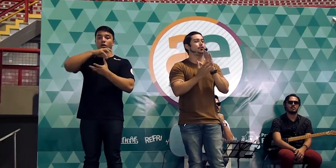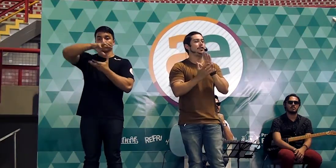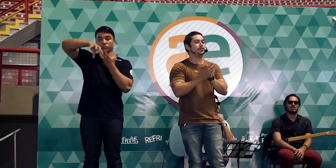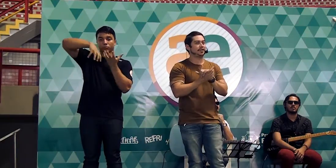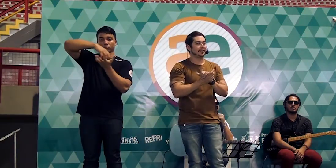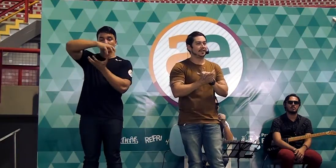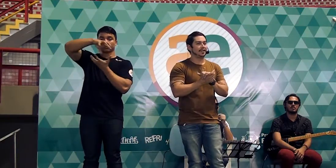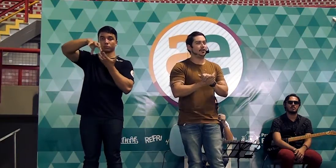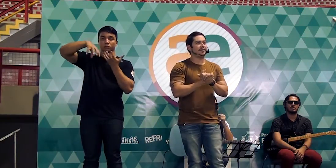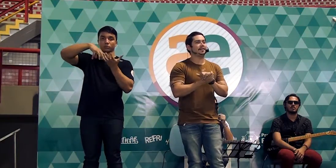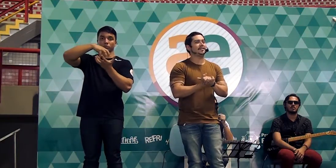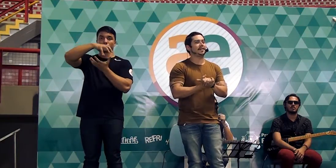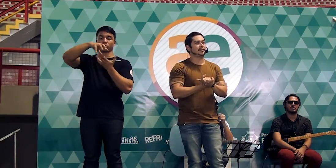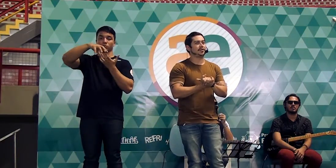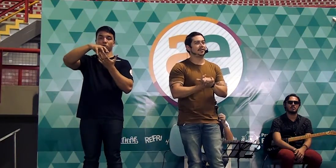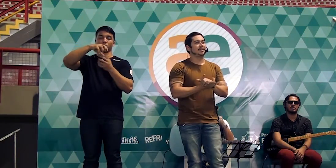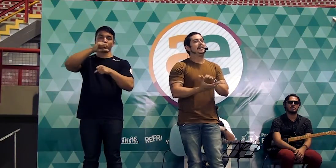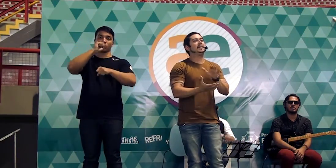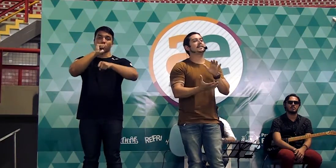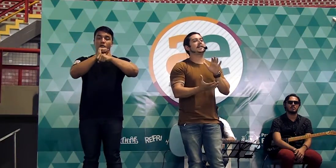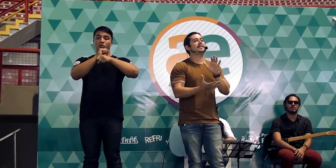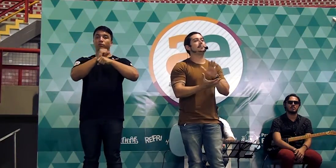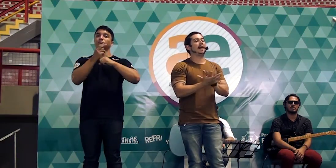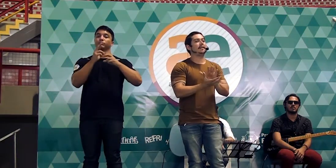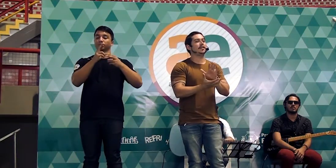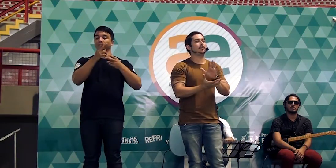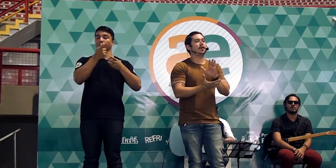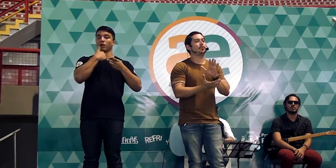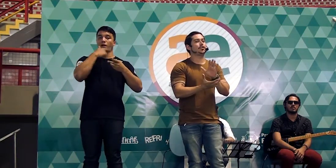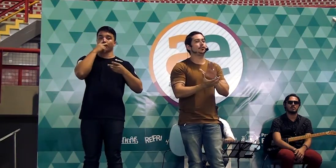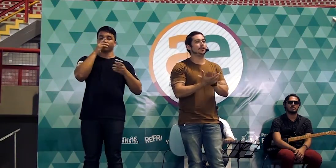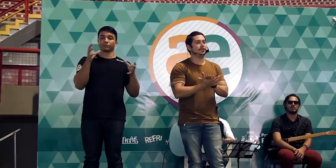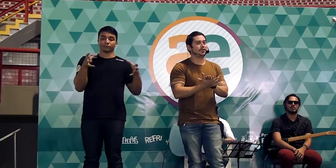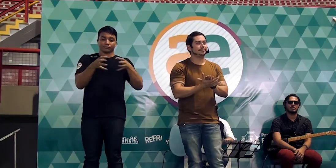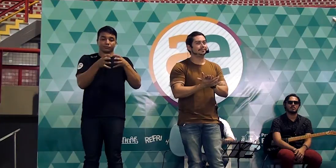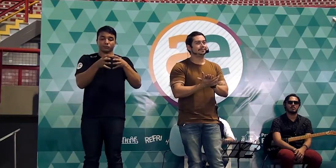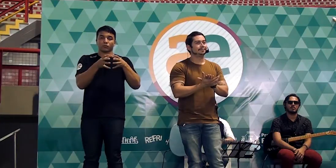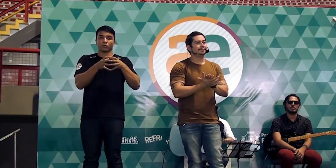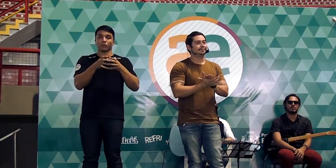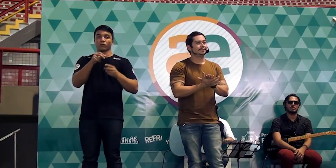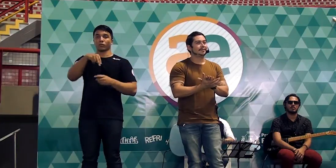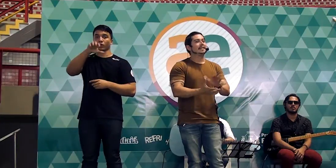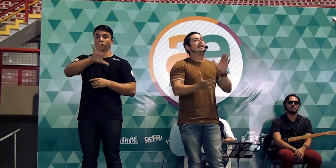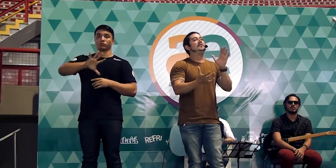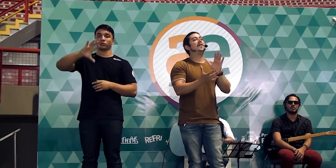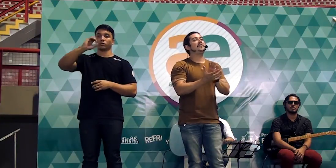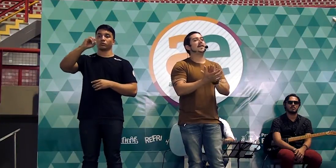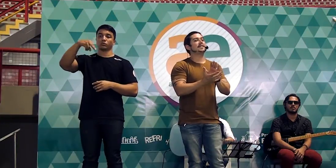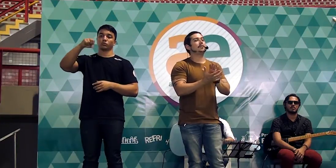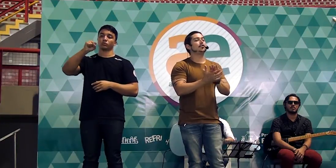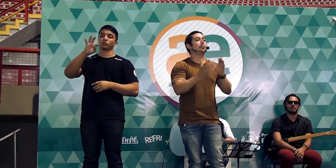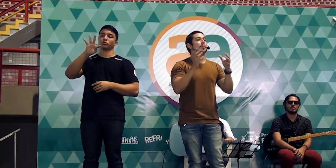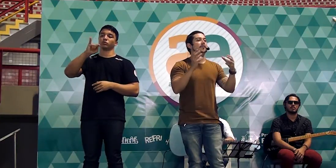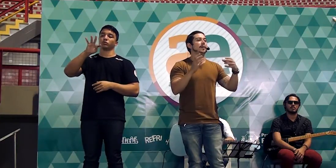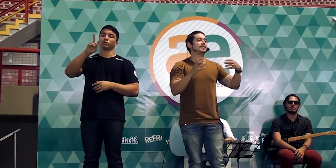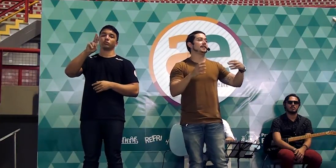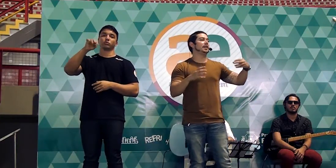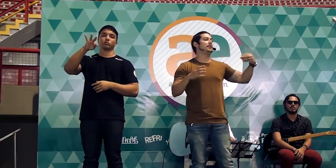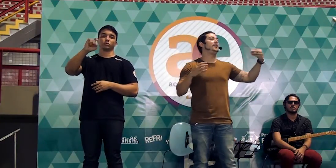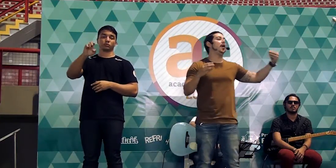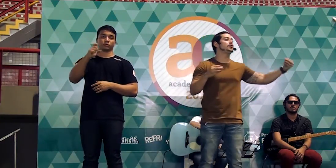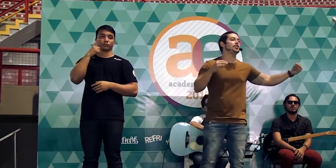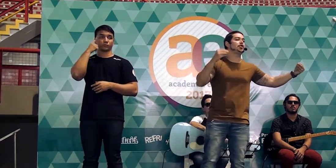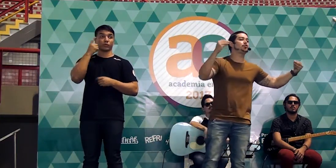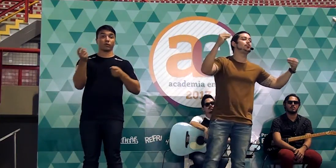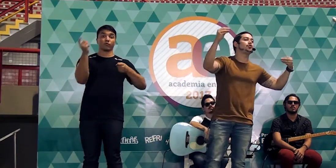Nacional Constituinte, em 87. E essa Assembleia Nacional Constituinte vai fazer com que o povo